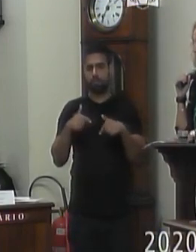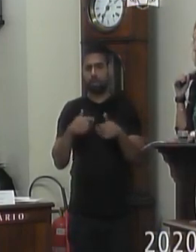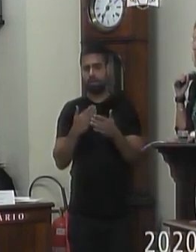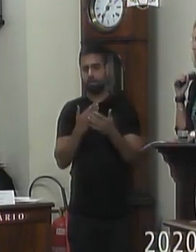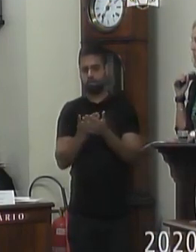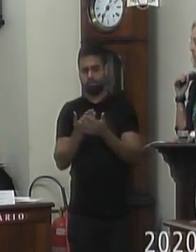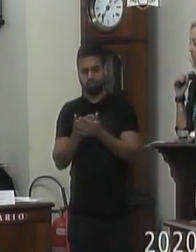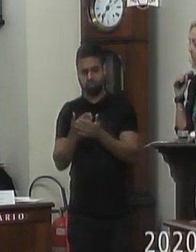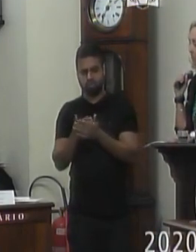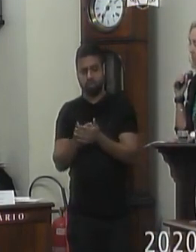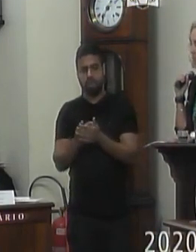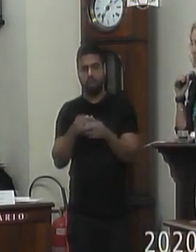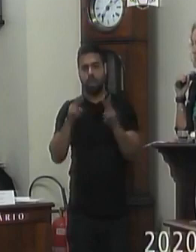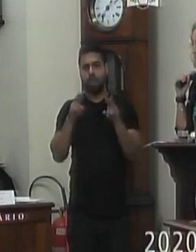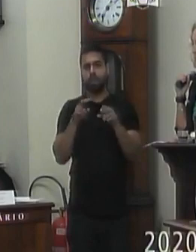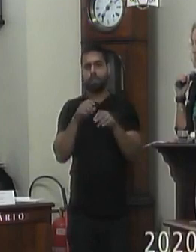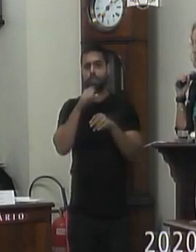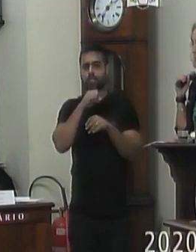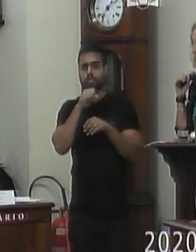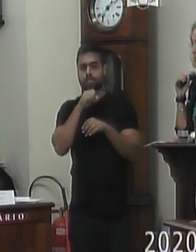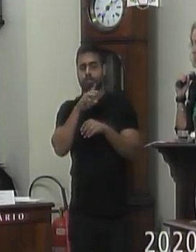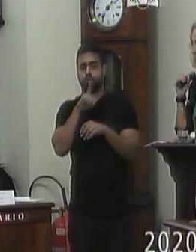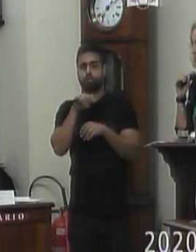estudei minha vida toda para isso, e